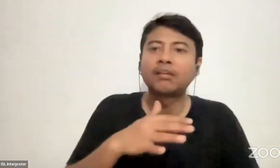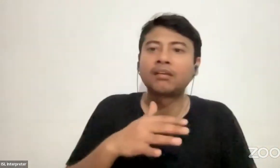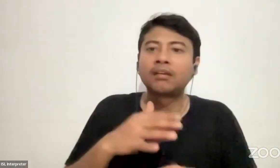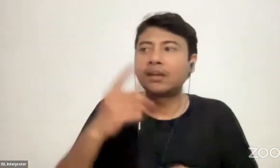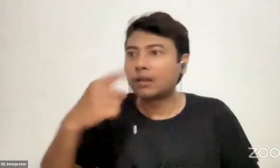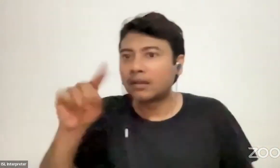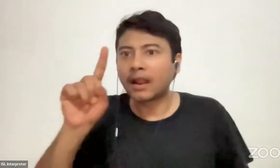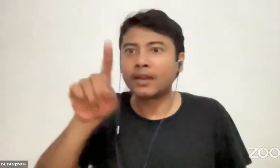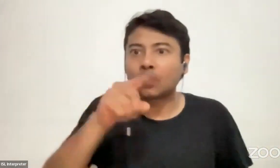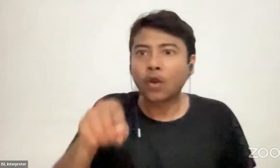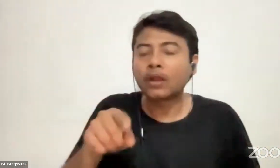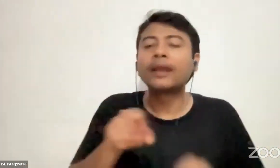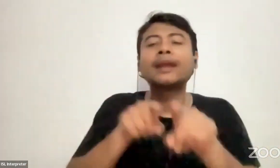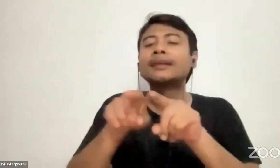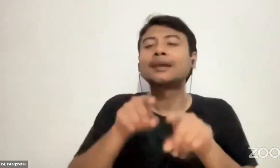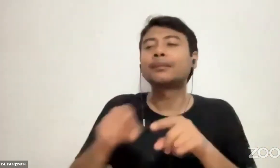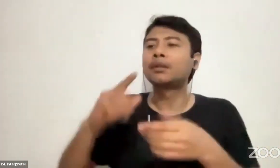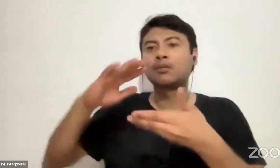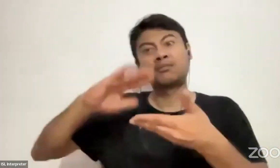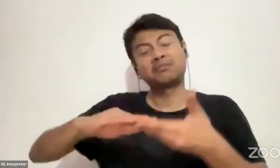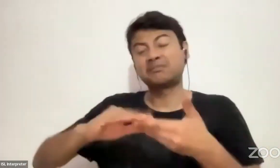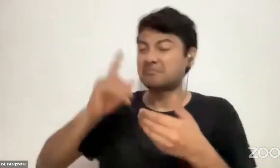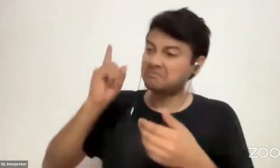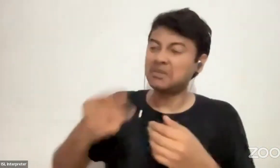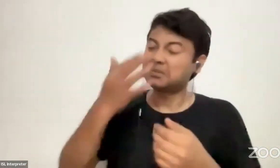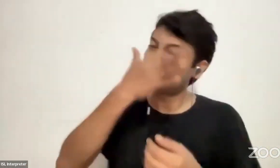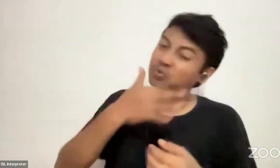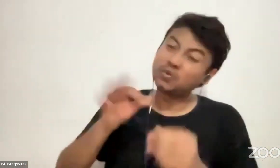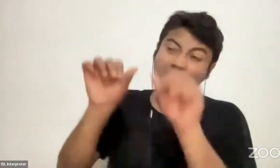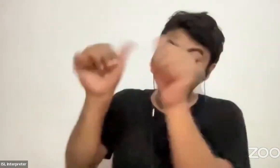ना, अब सुंदर पत्नी चाहिए, क्या करोगे, सुंदर पत्नी चाहिए